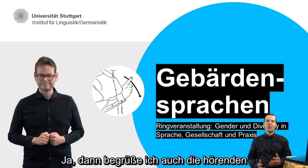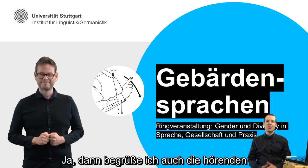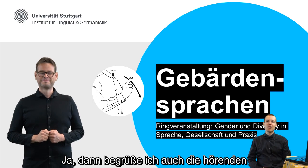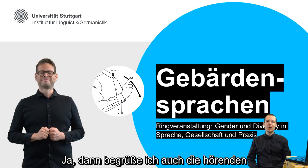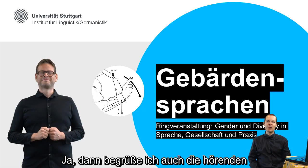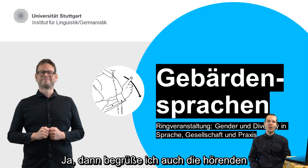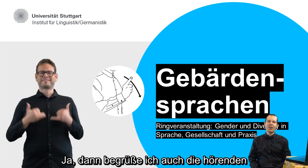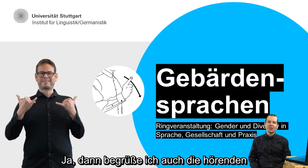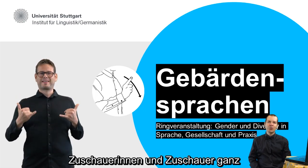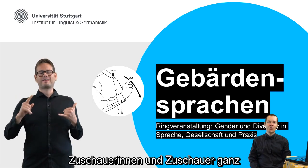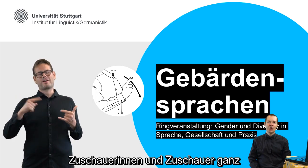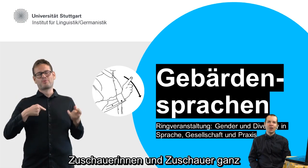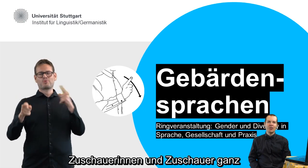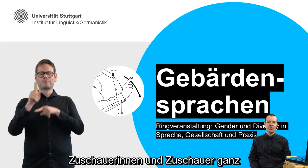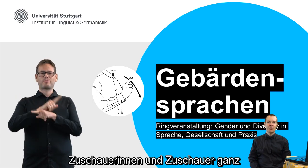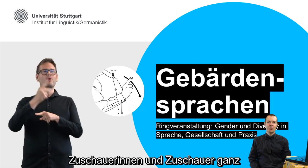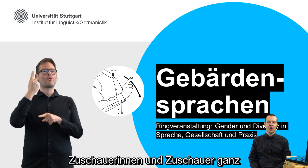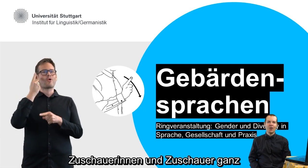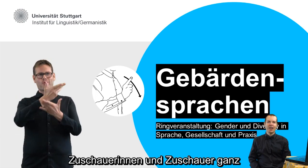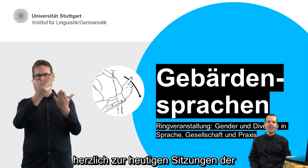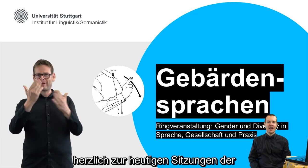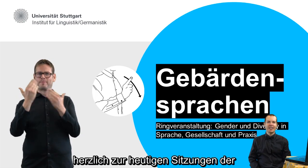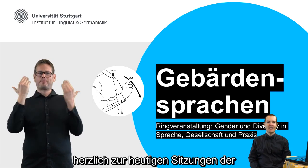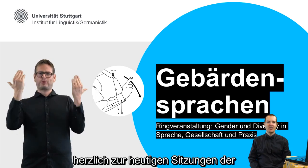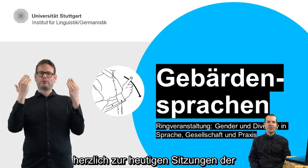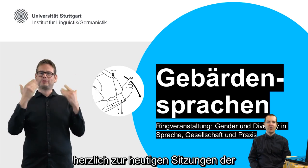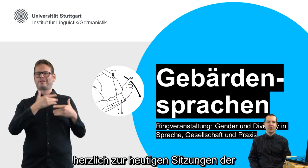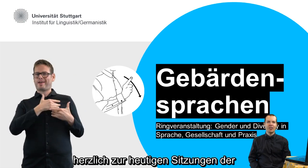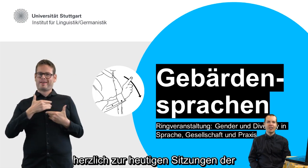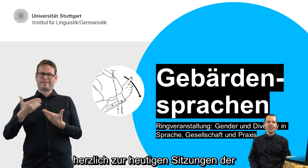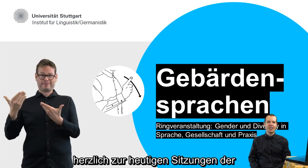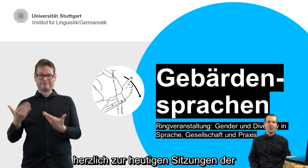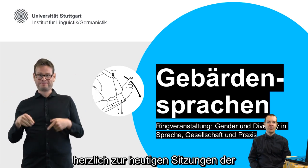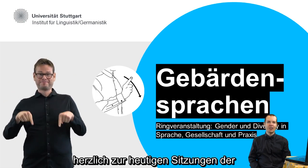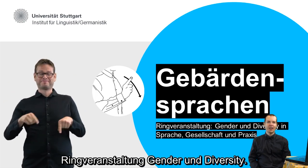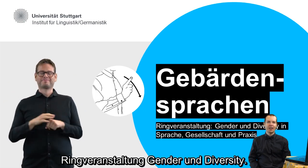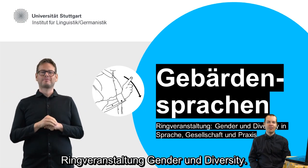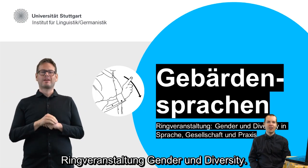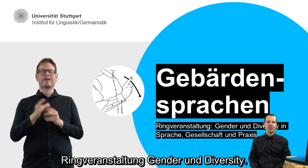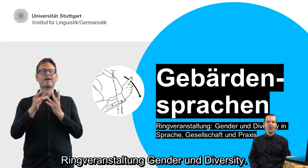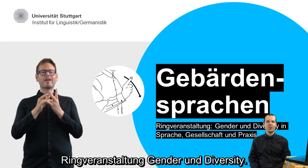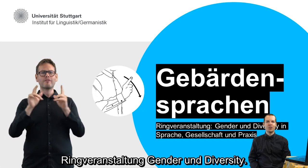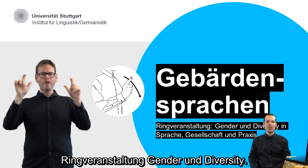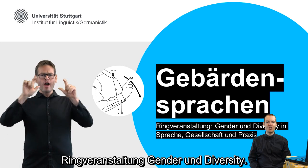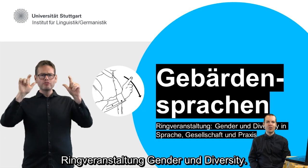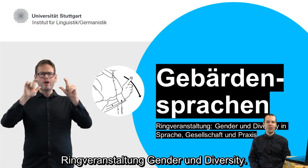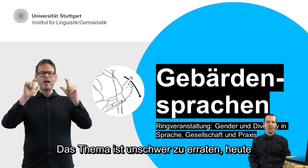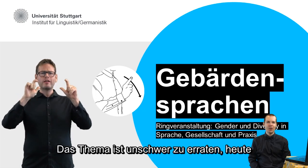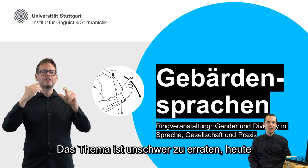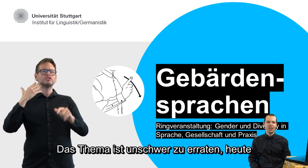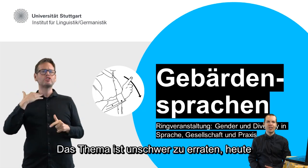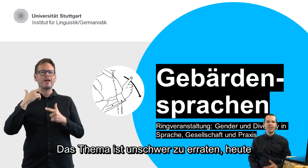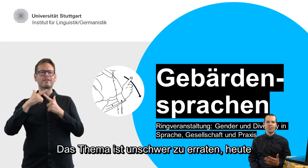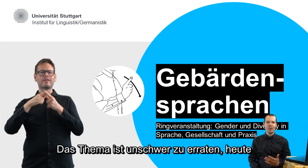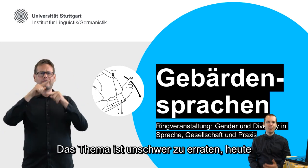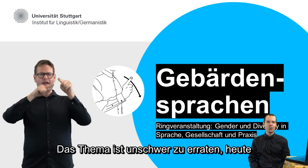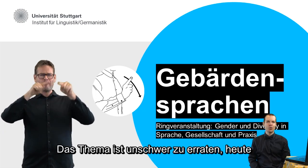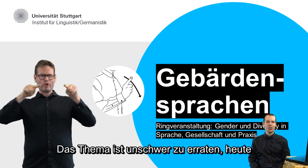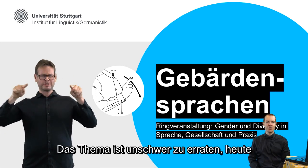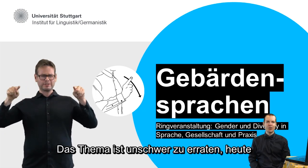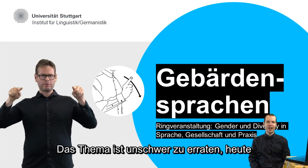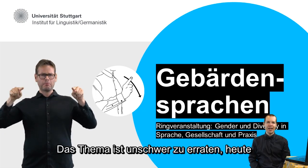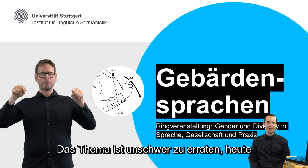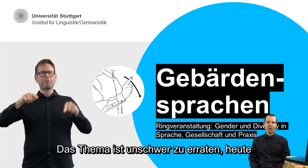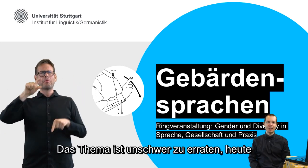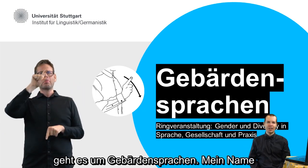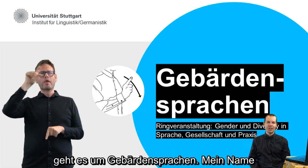Ja, dann begrüße ich auch die hörenden Zuschauerinnen und Zuschauer ganz herzlich zur heutigen Sitzung der Ringveranstaltung Gender & Diversity. Das Thema ist